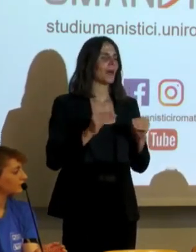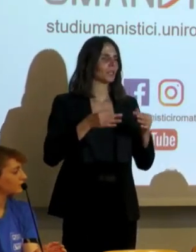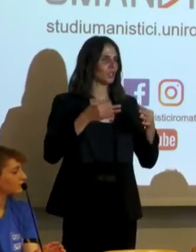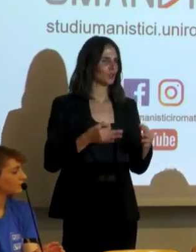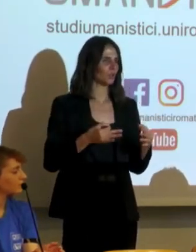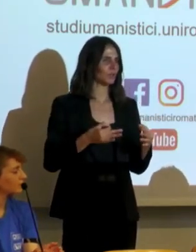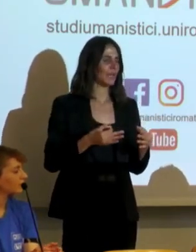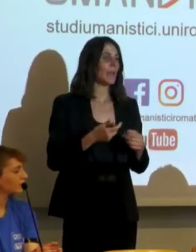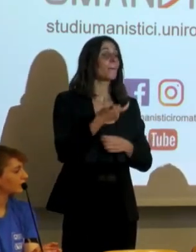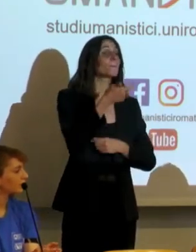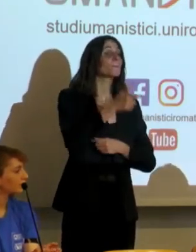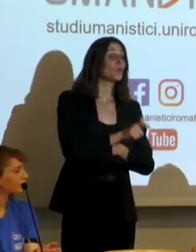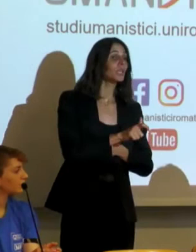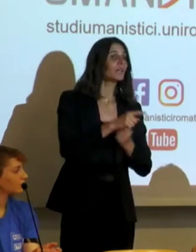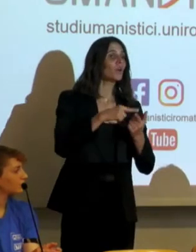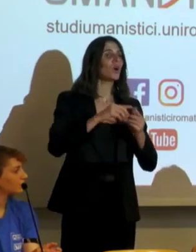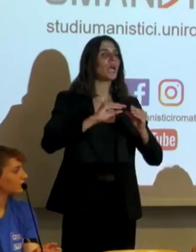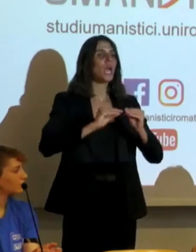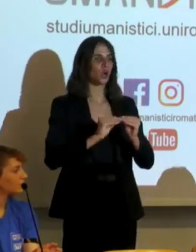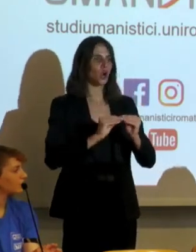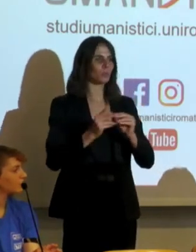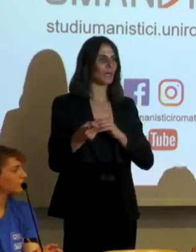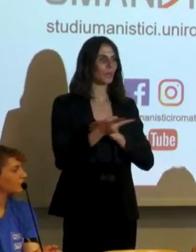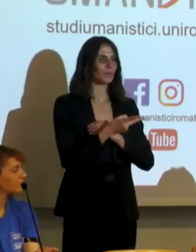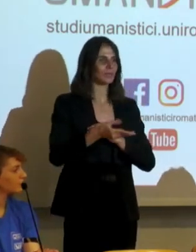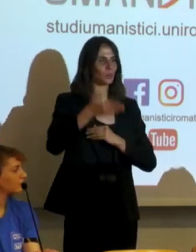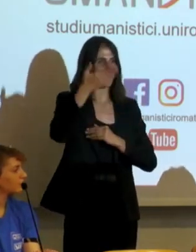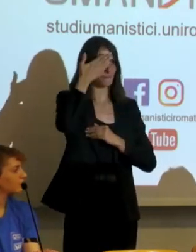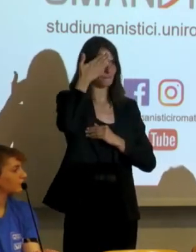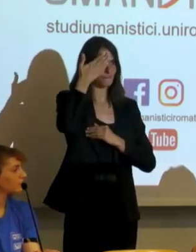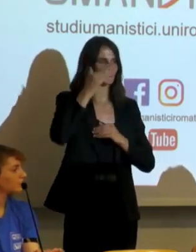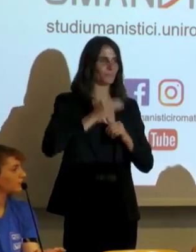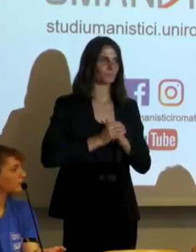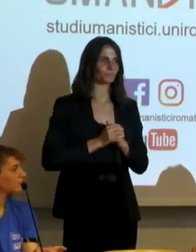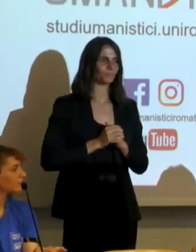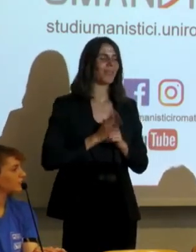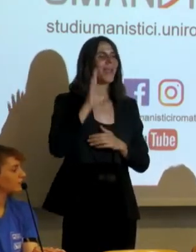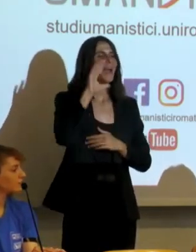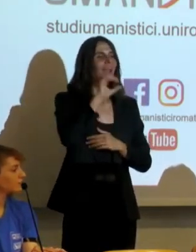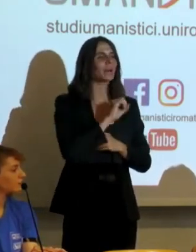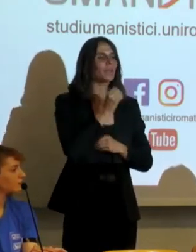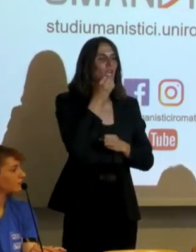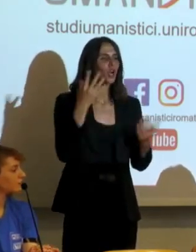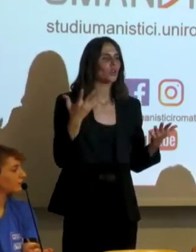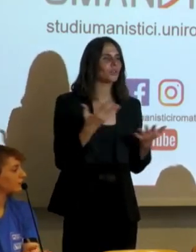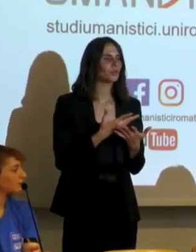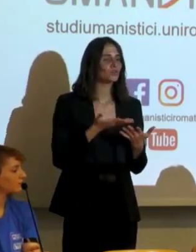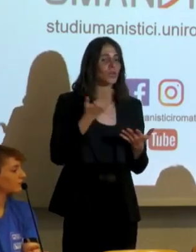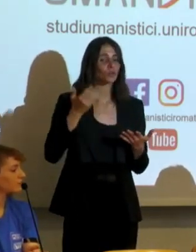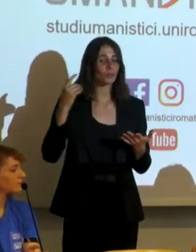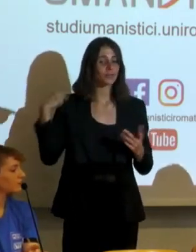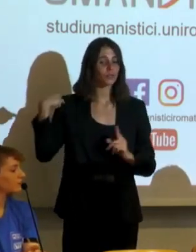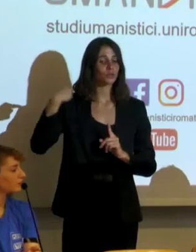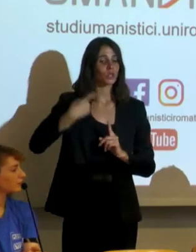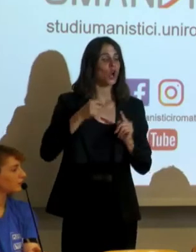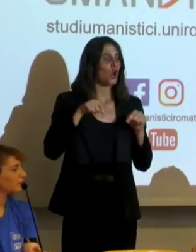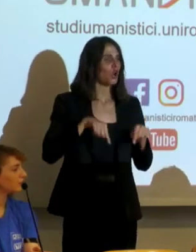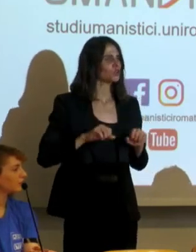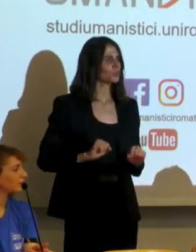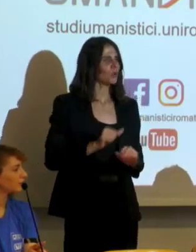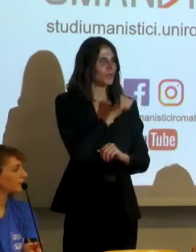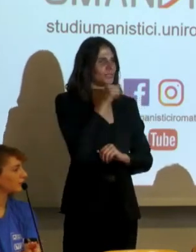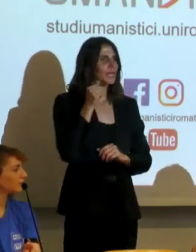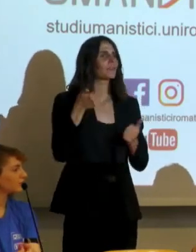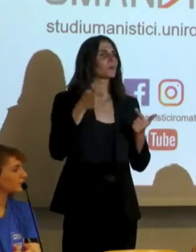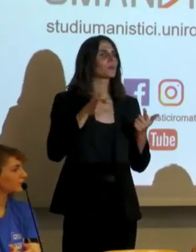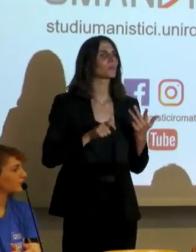come. E tutto questo, quindi comprendere quello che è successo, oggi può essere utile per tanti motivi e